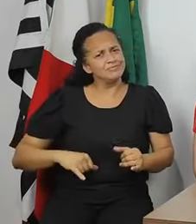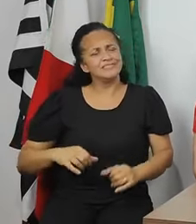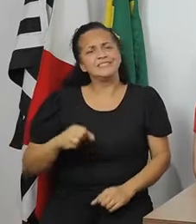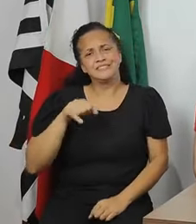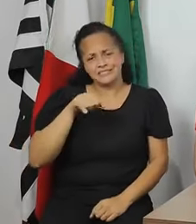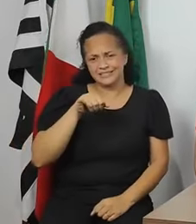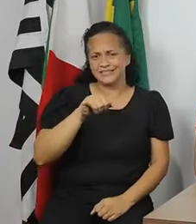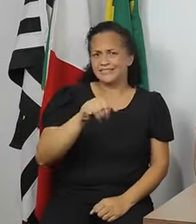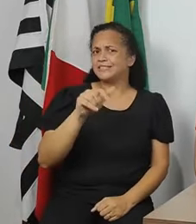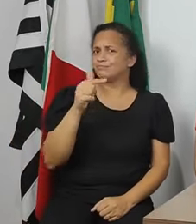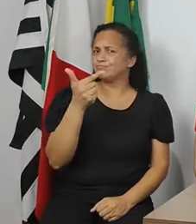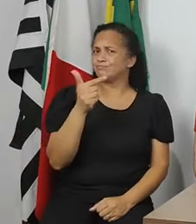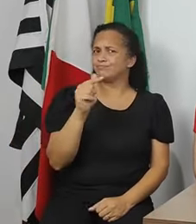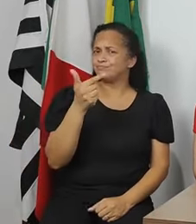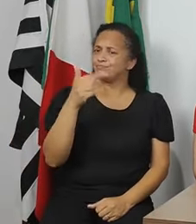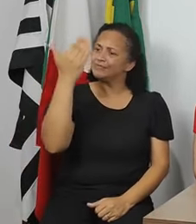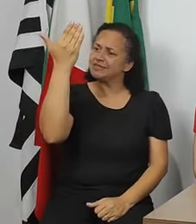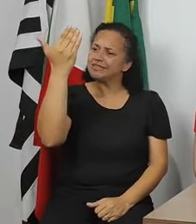Sinto a